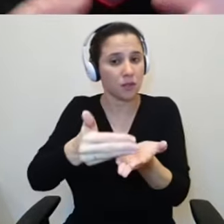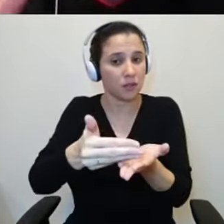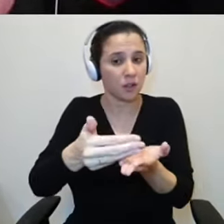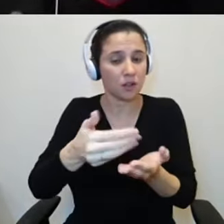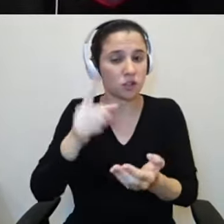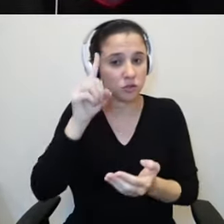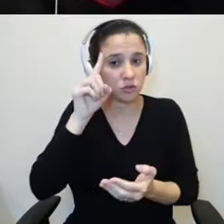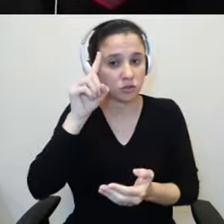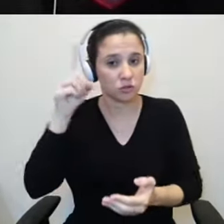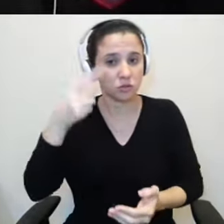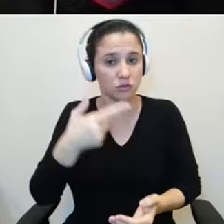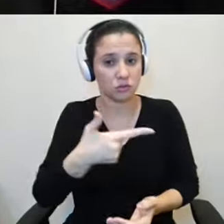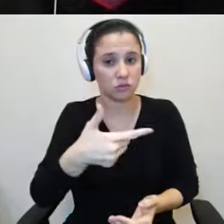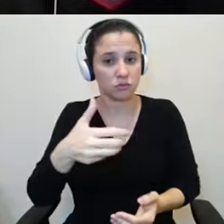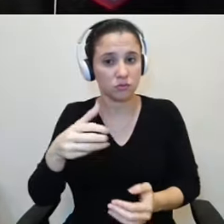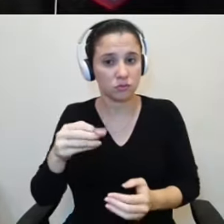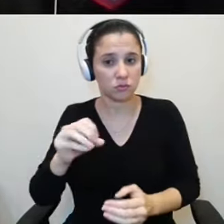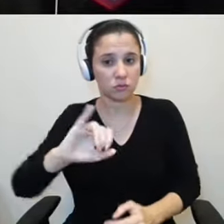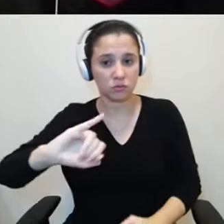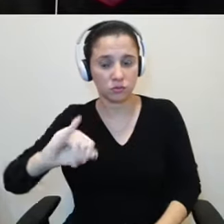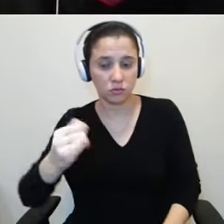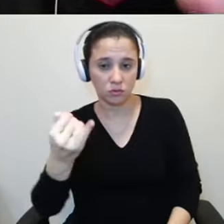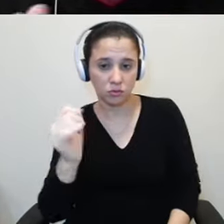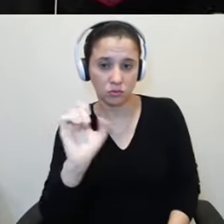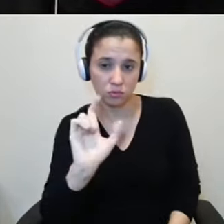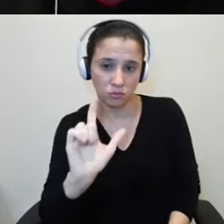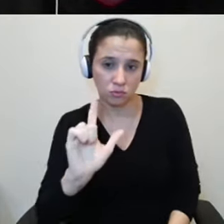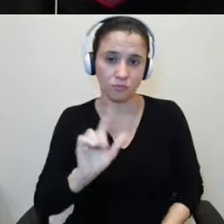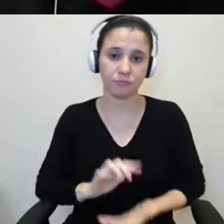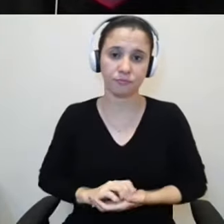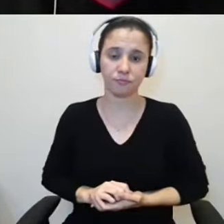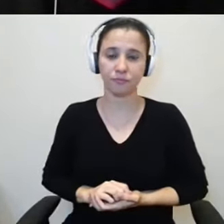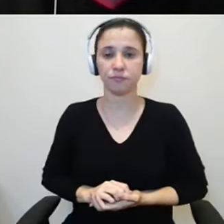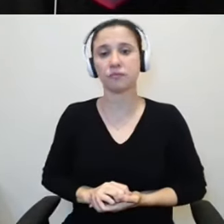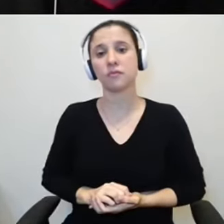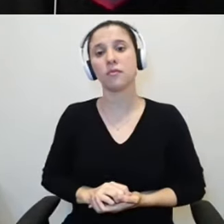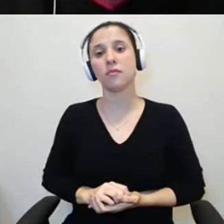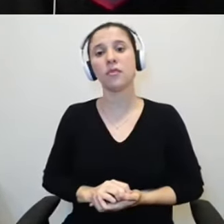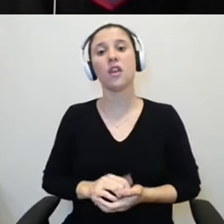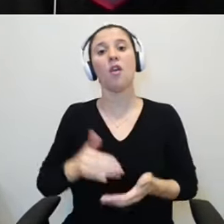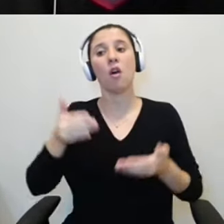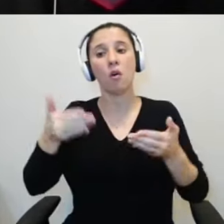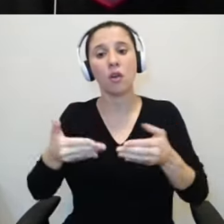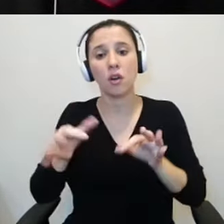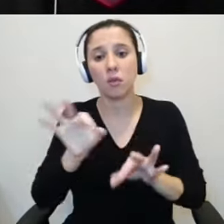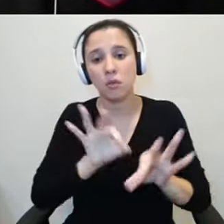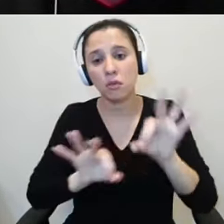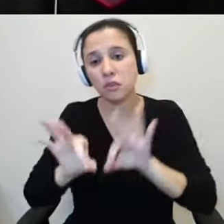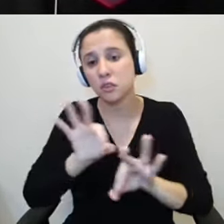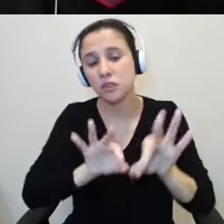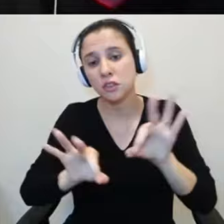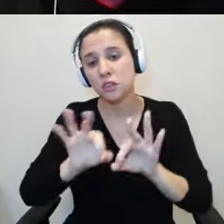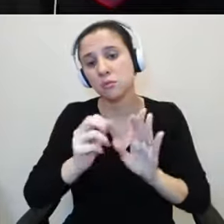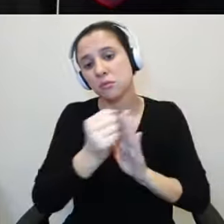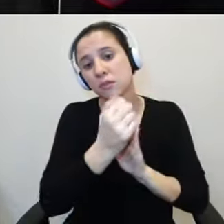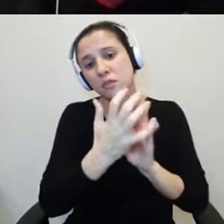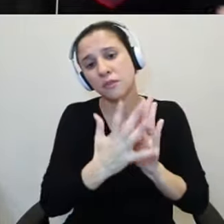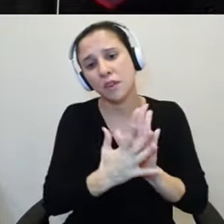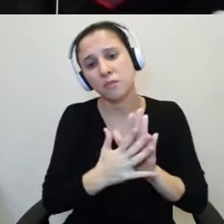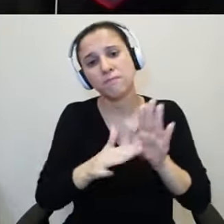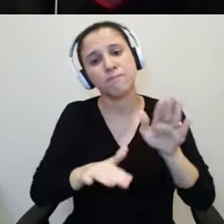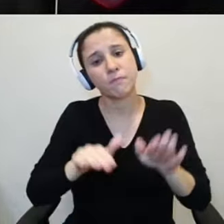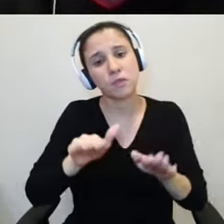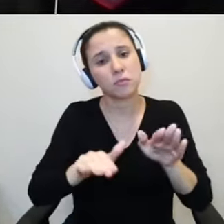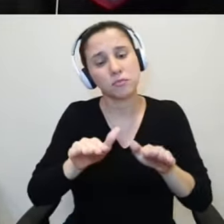nós reorganizamos essas atividades com mais 55 dias aí de aulas de maneira remota, claro,